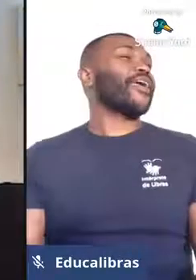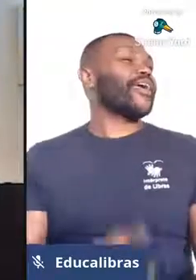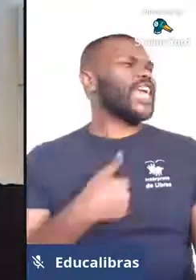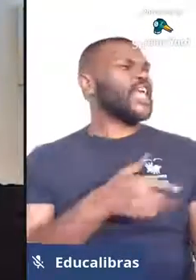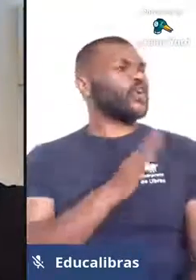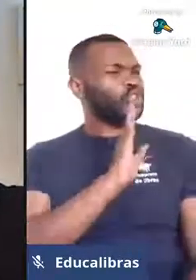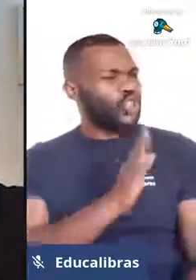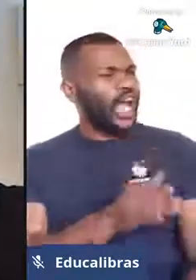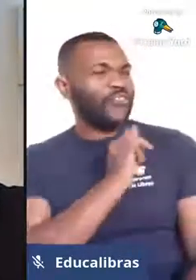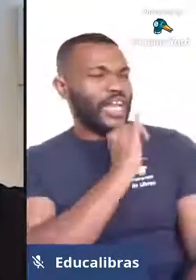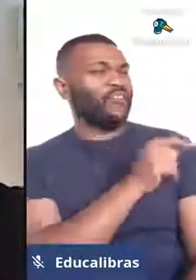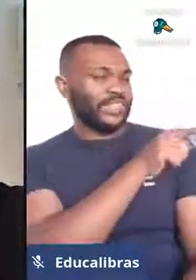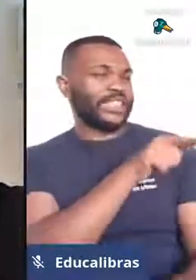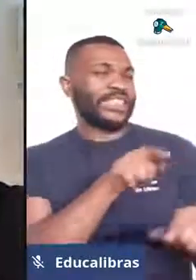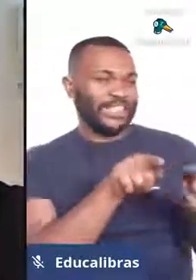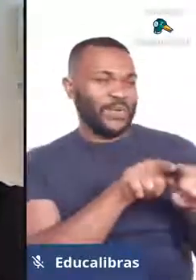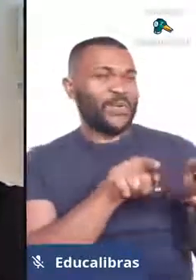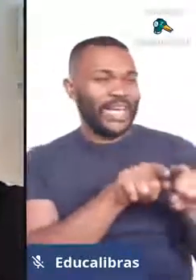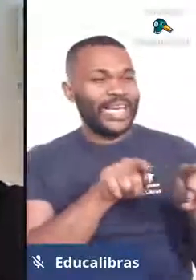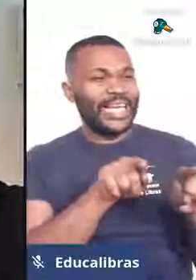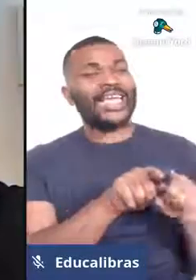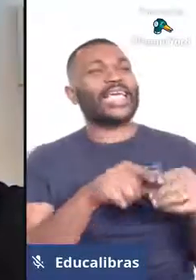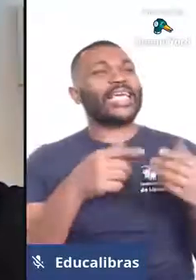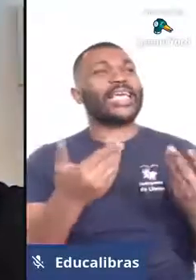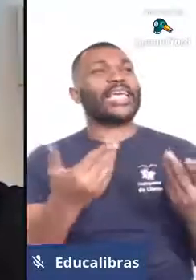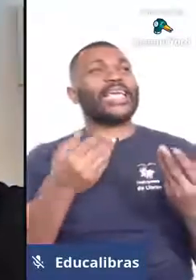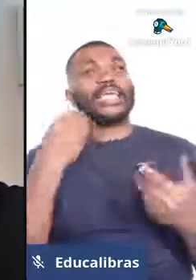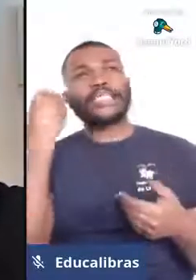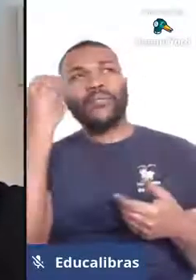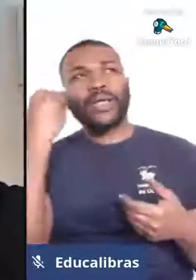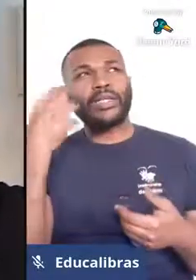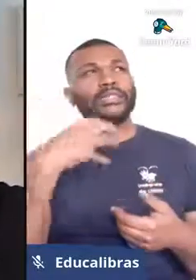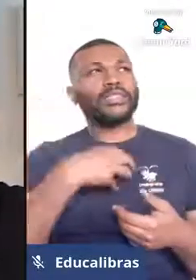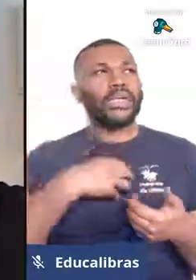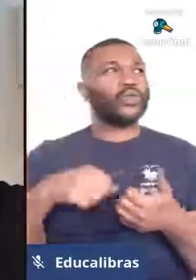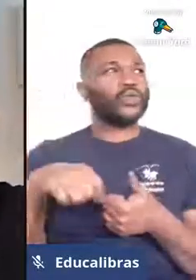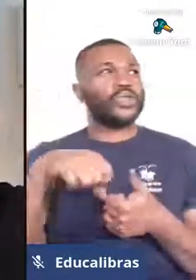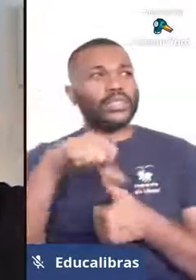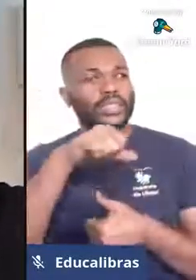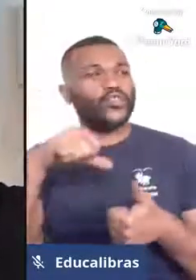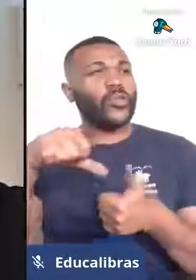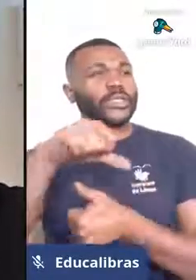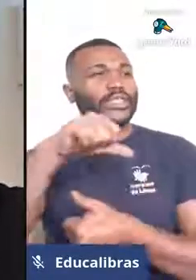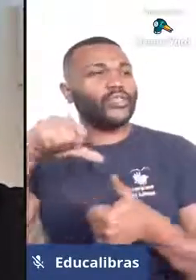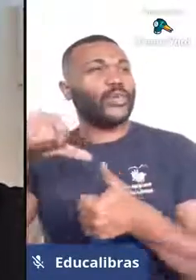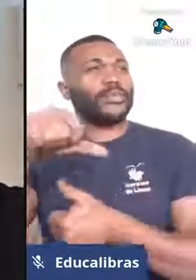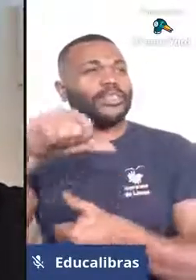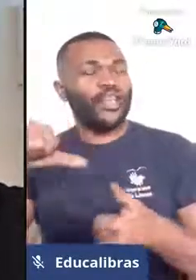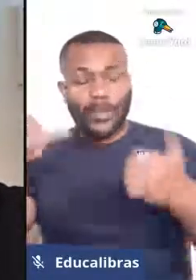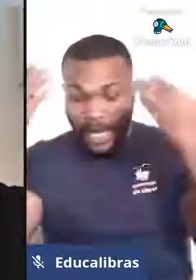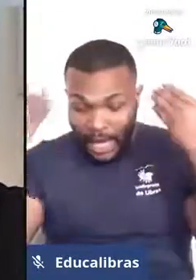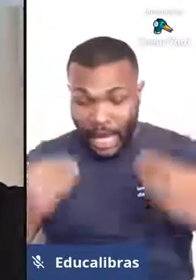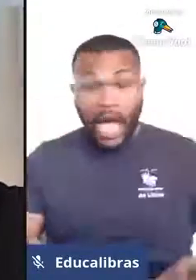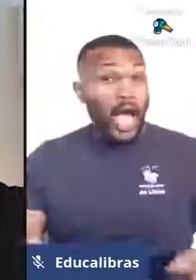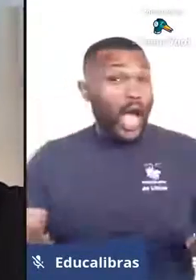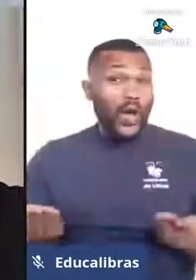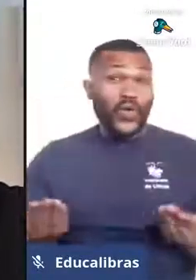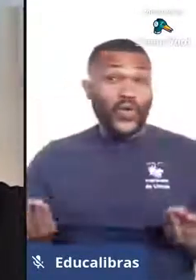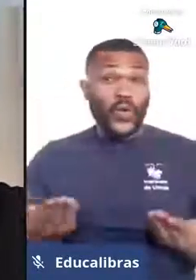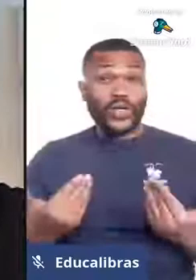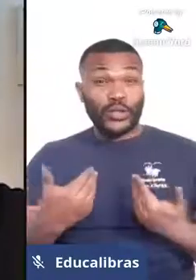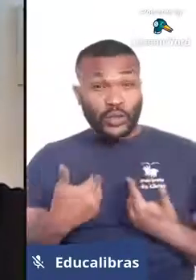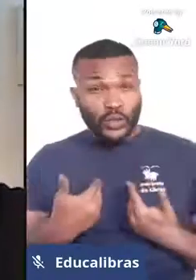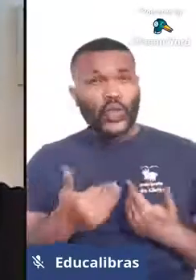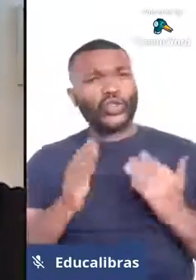antes, nós somos sempre transformados por essas experiências, então eu sou um resultado dessas experiências que eu contei,